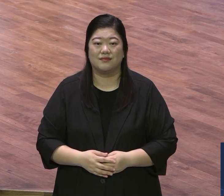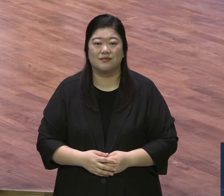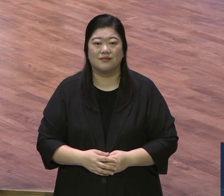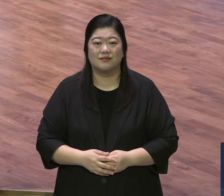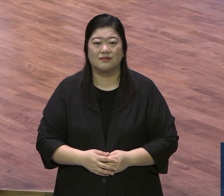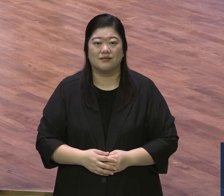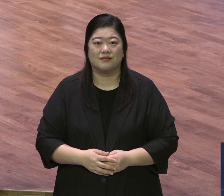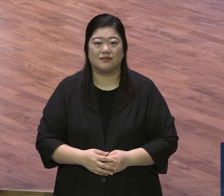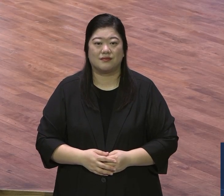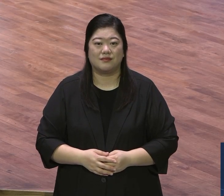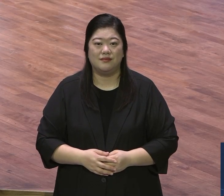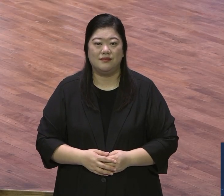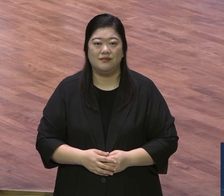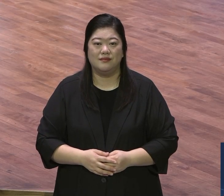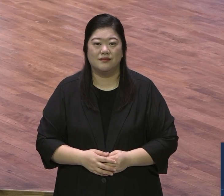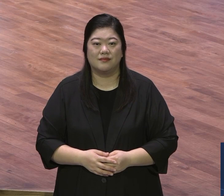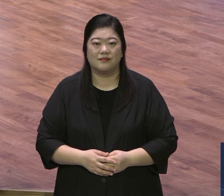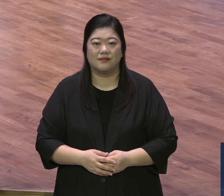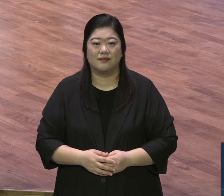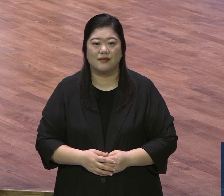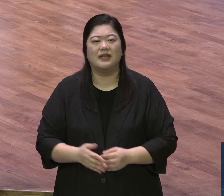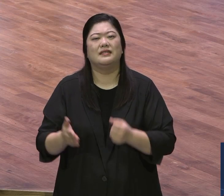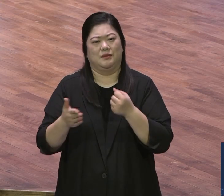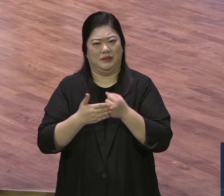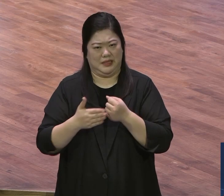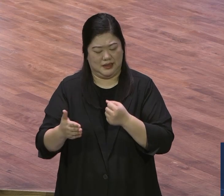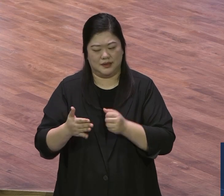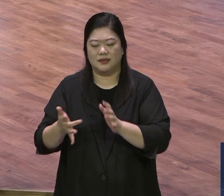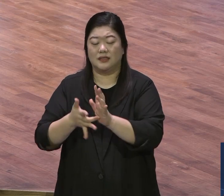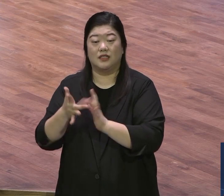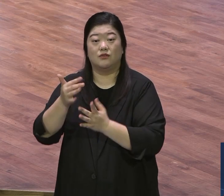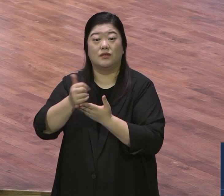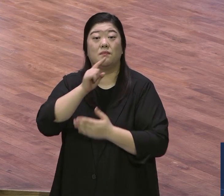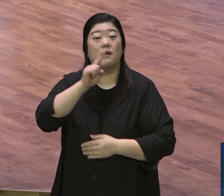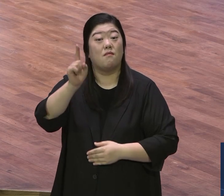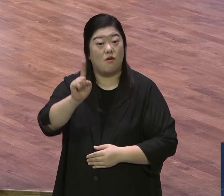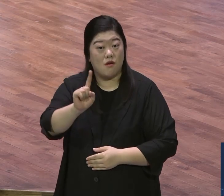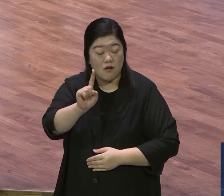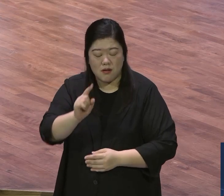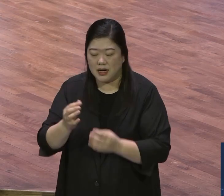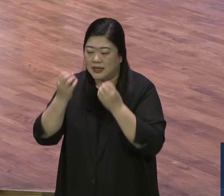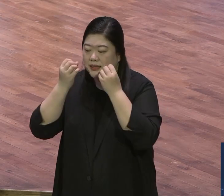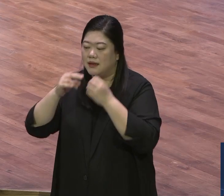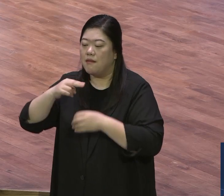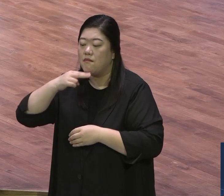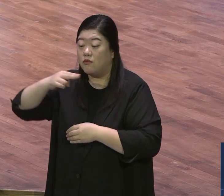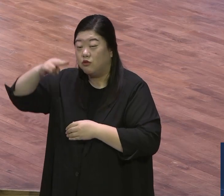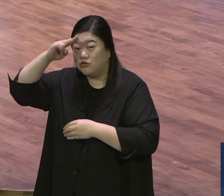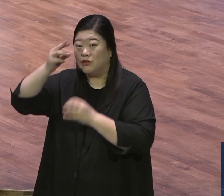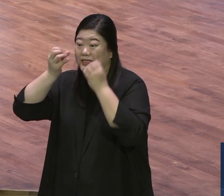그래서 예수님께서는 새 포도주는 새 부대라고 강조하고 있어요